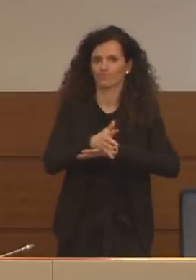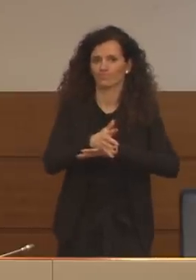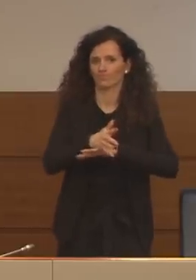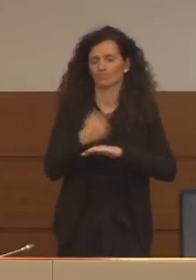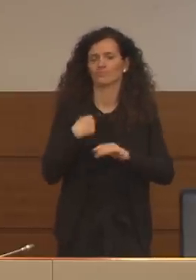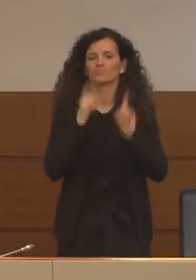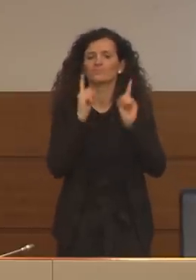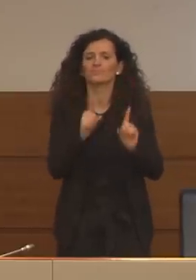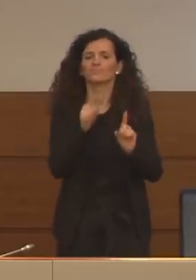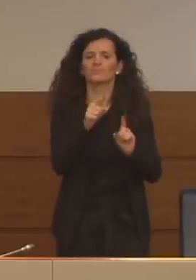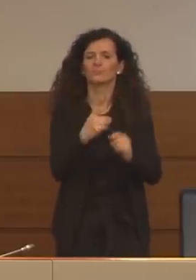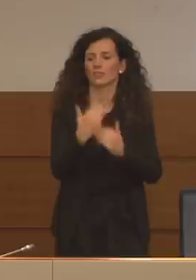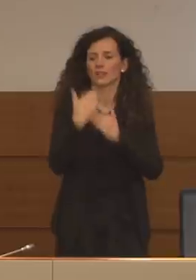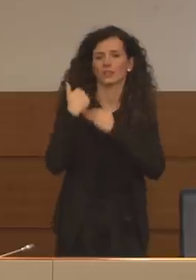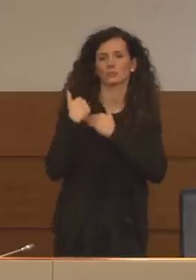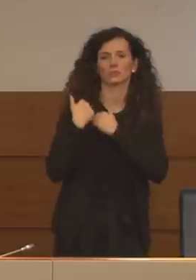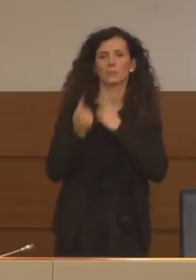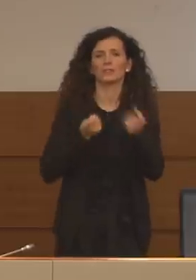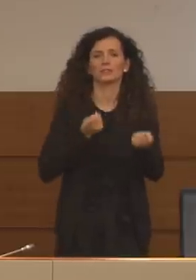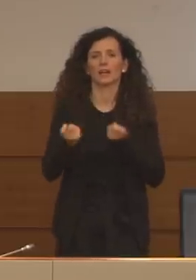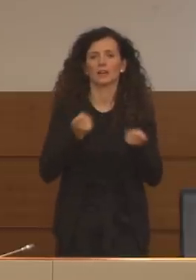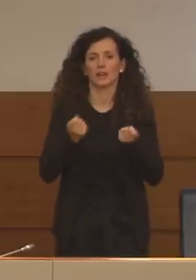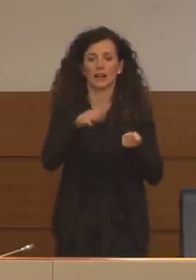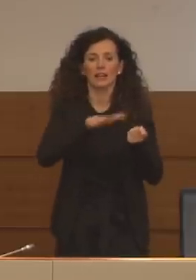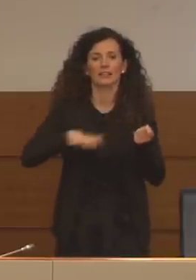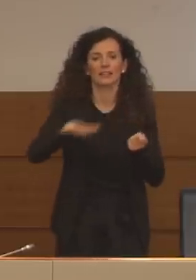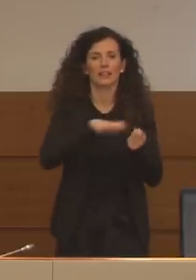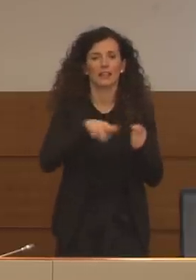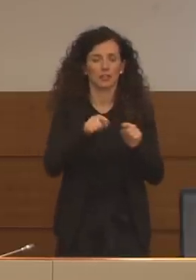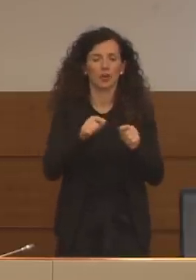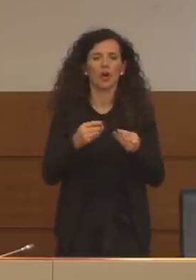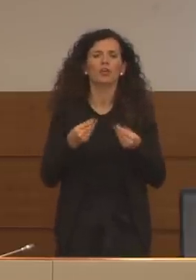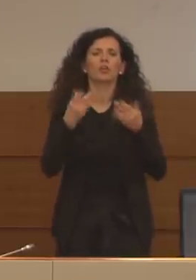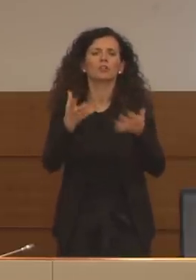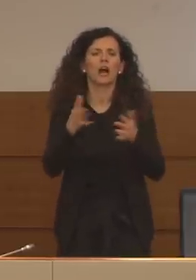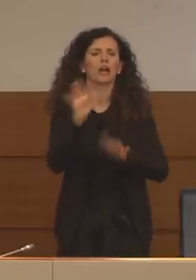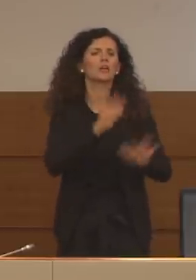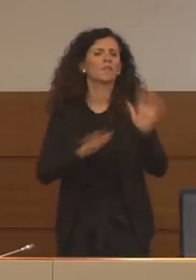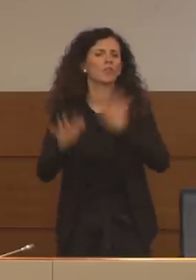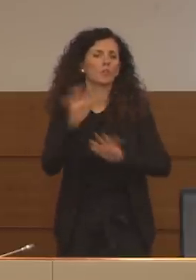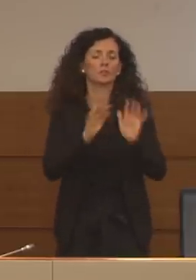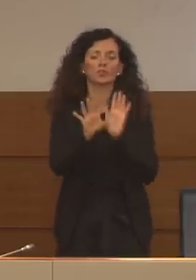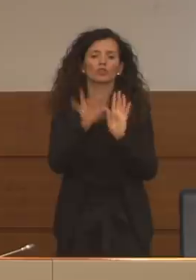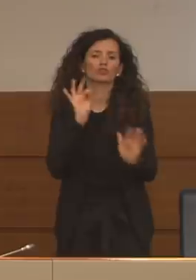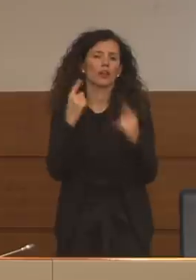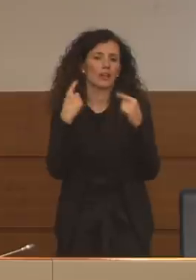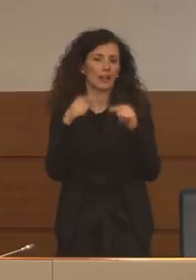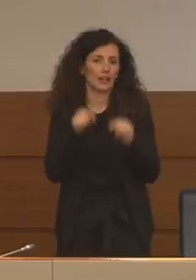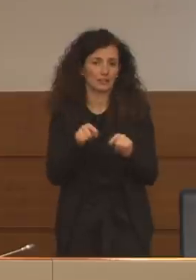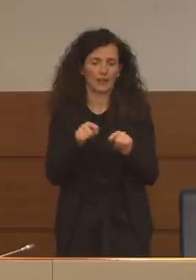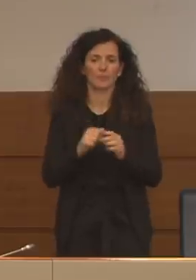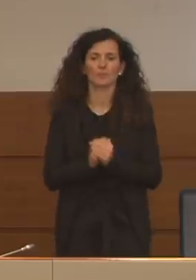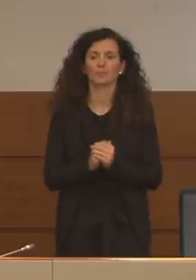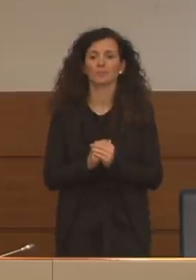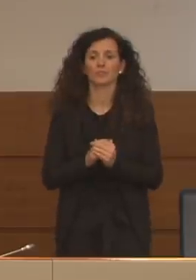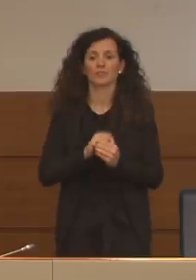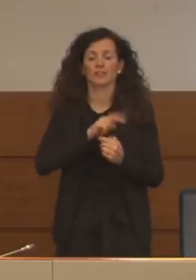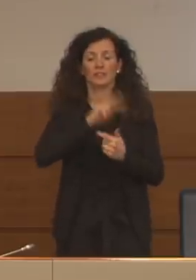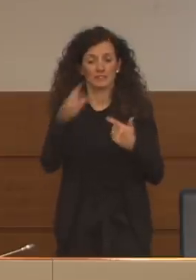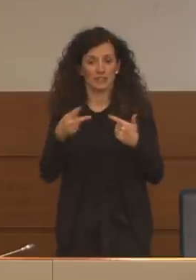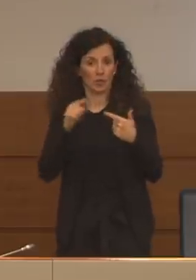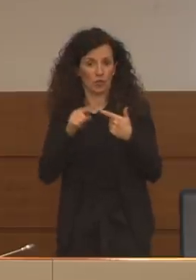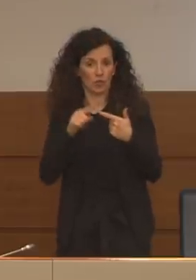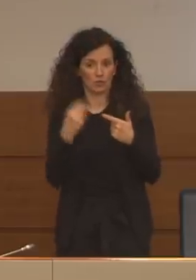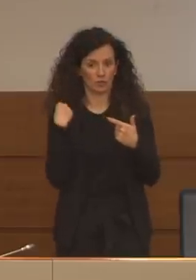responsabilità di gestire i territori a dover dare indicazioni a prendere queste scelte per quanto riguarda la metropolitana